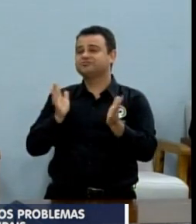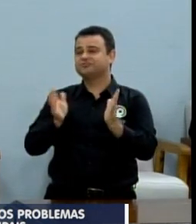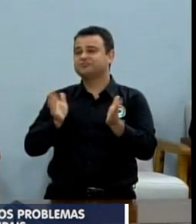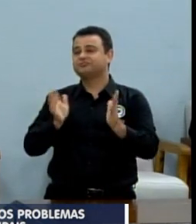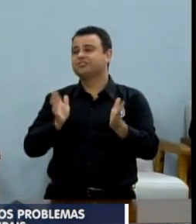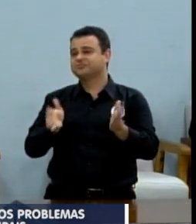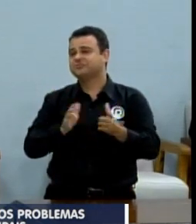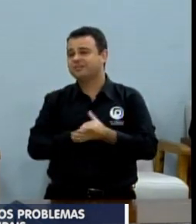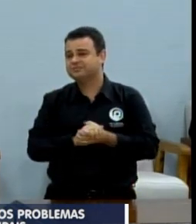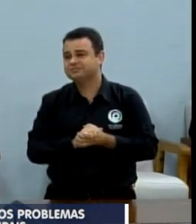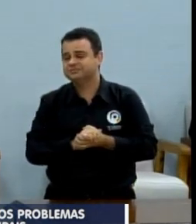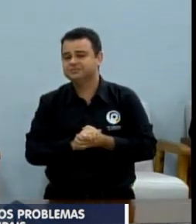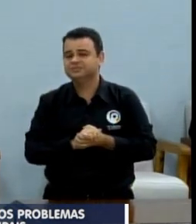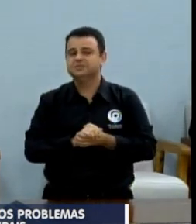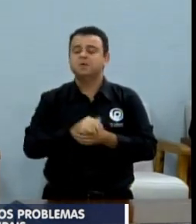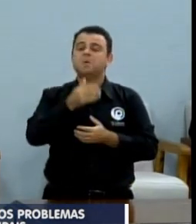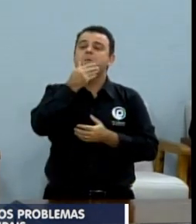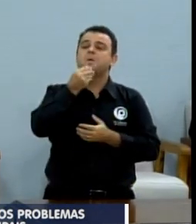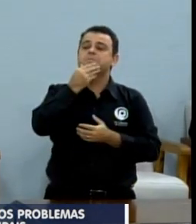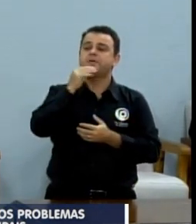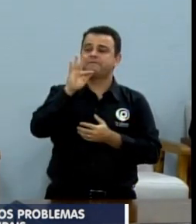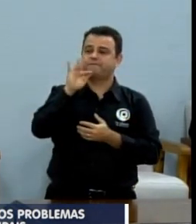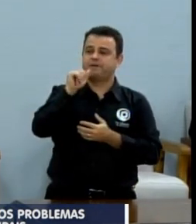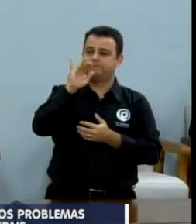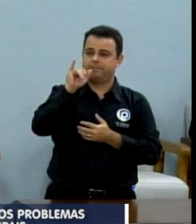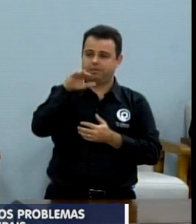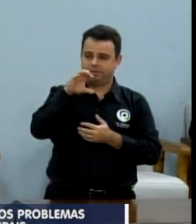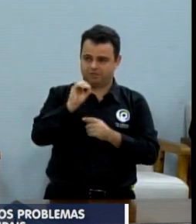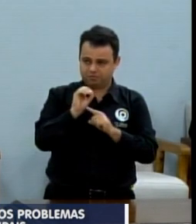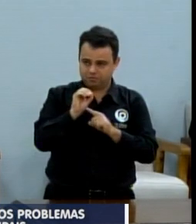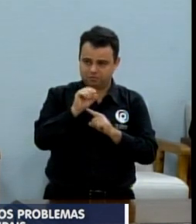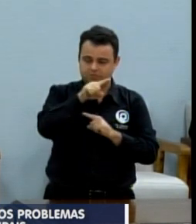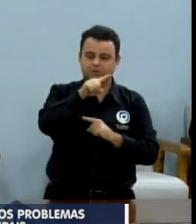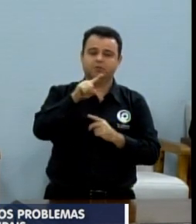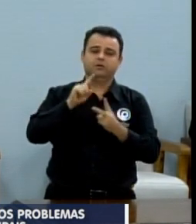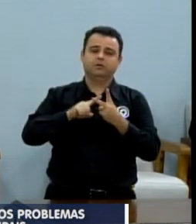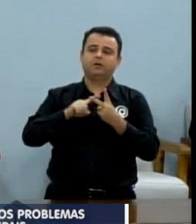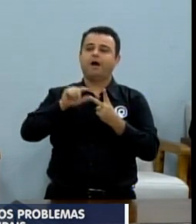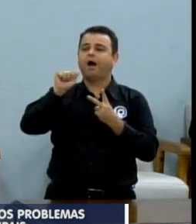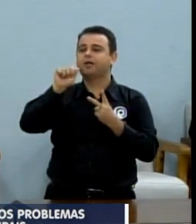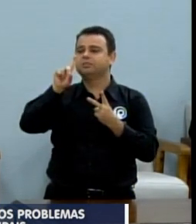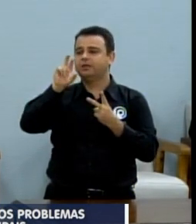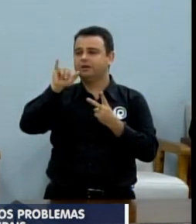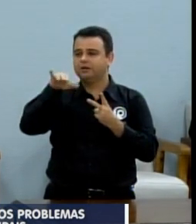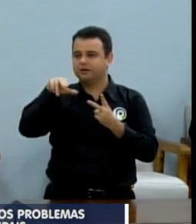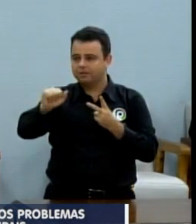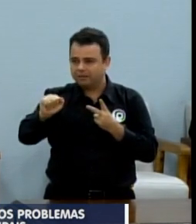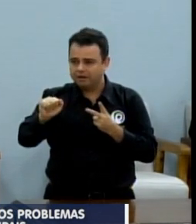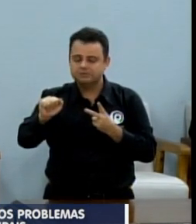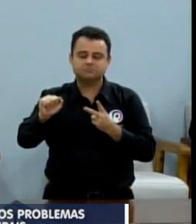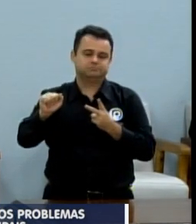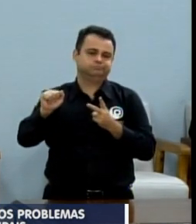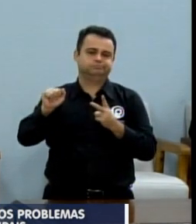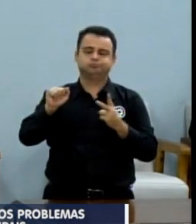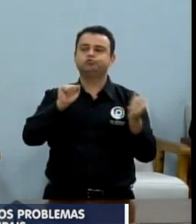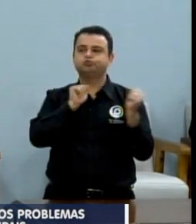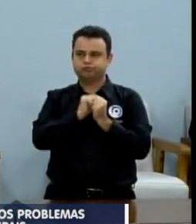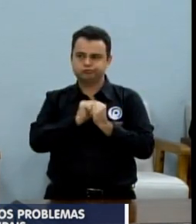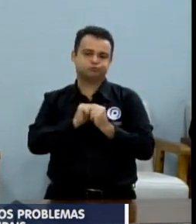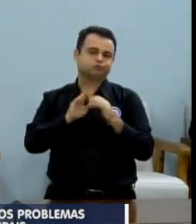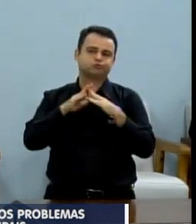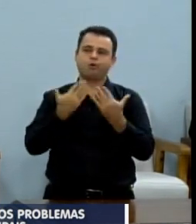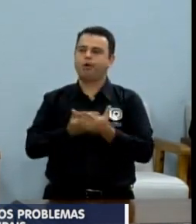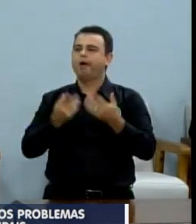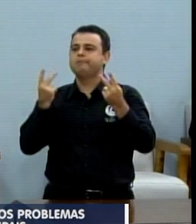vezes do Fabiano na maioria das vezes da Adriana a gente visitou muitas escolas muitas vezes